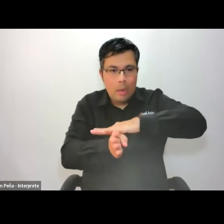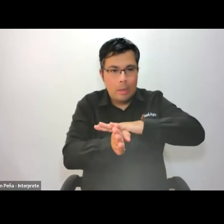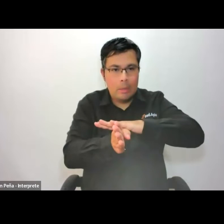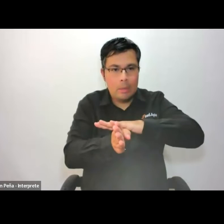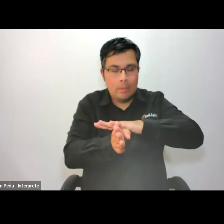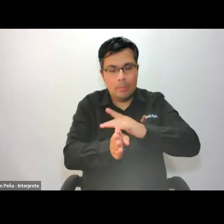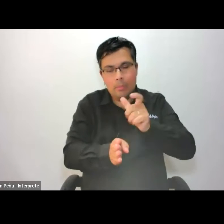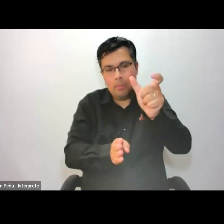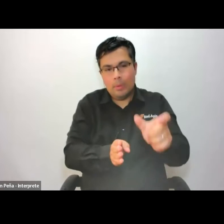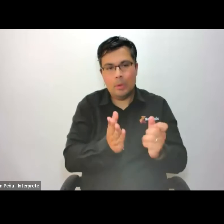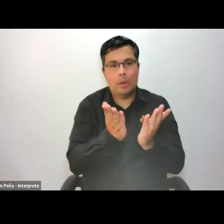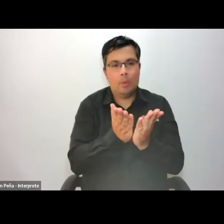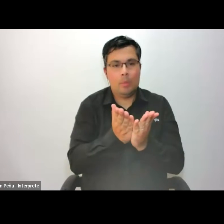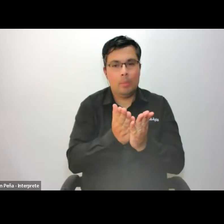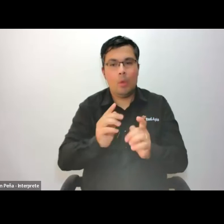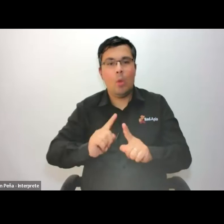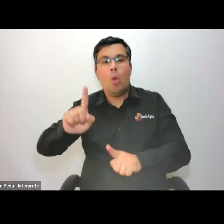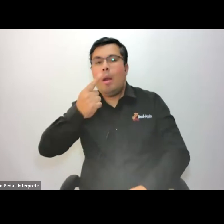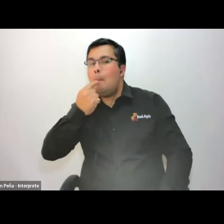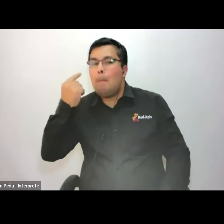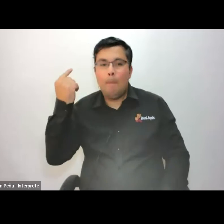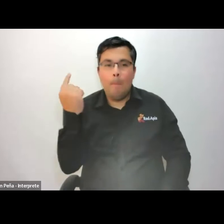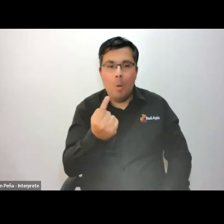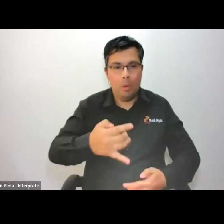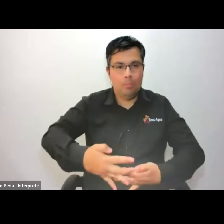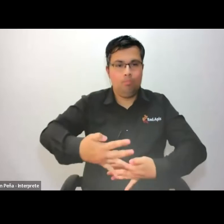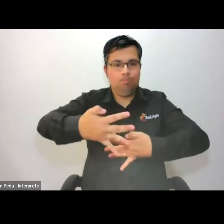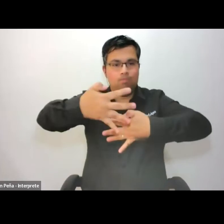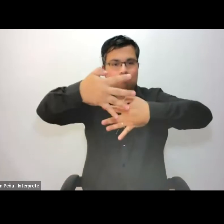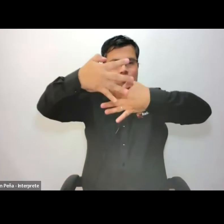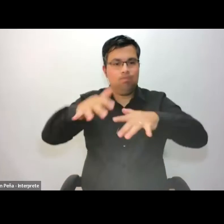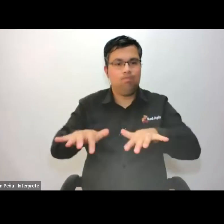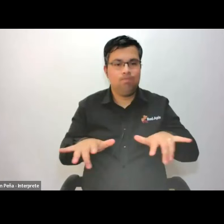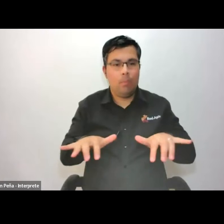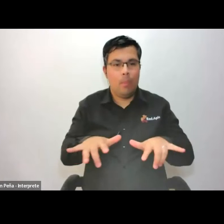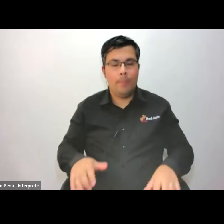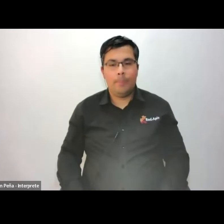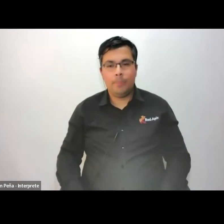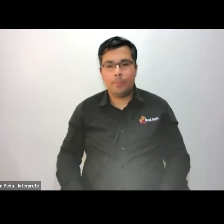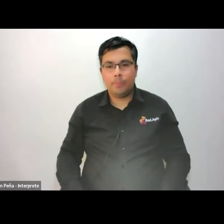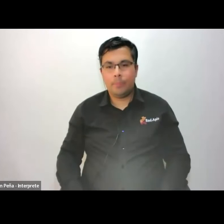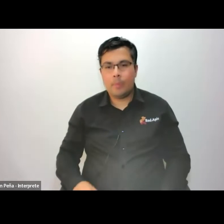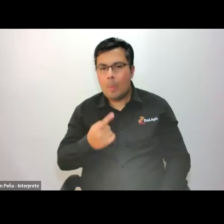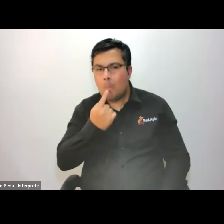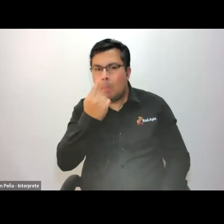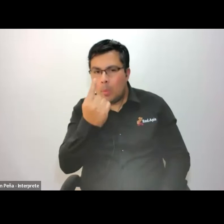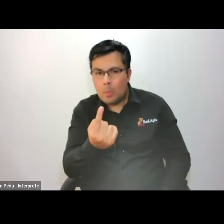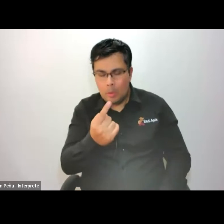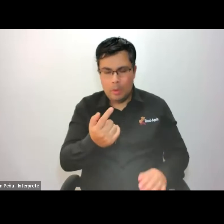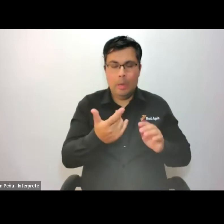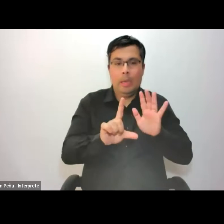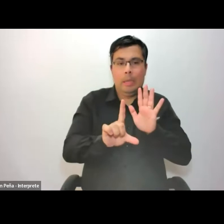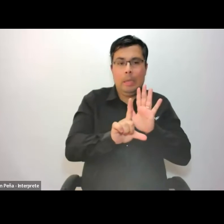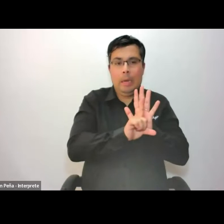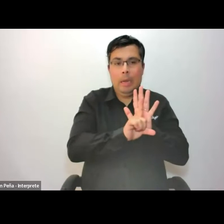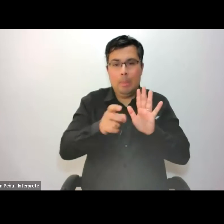también apareció muchísimo acá en el chat, Aarón, y que tiene que ver con si esta ley permite contratar tutor o